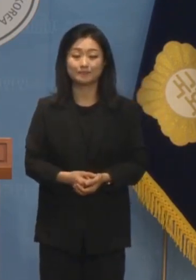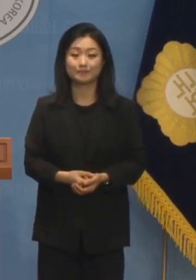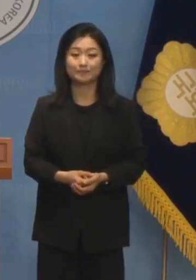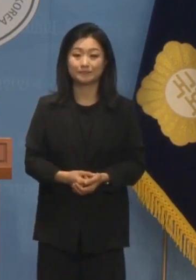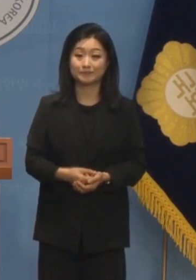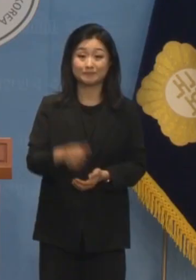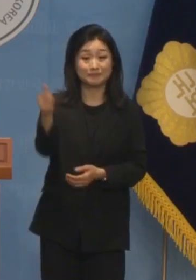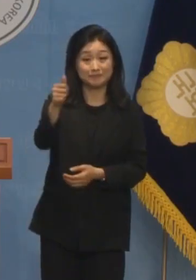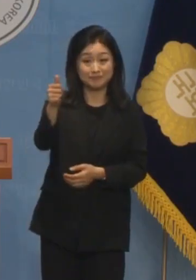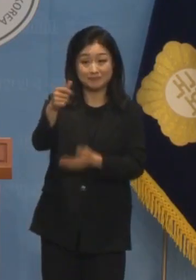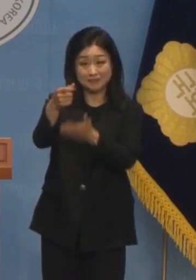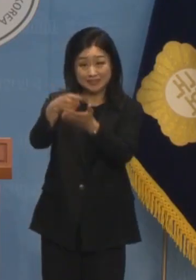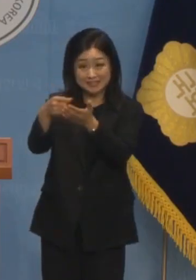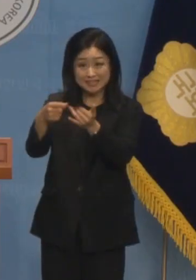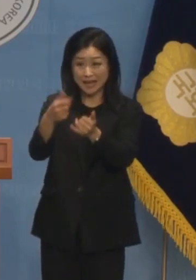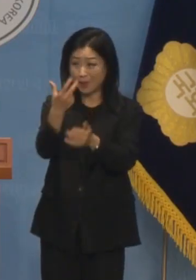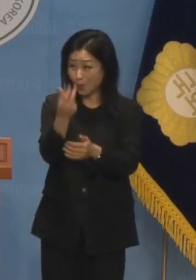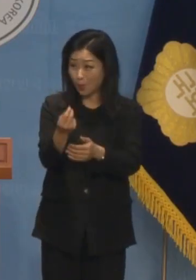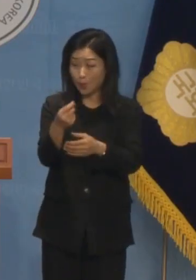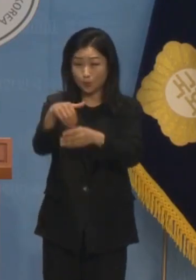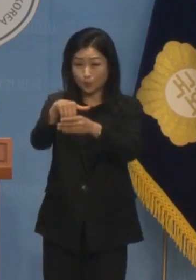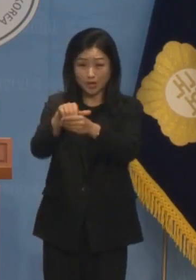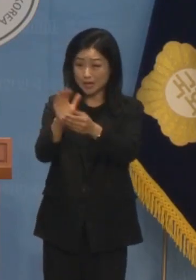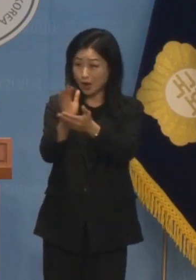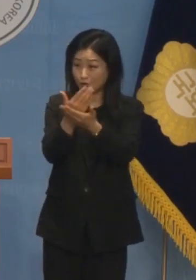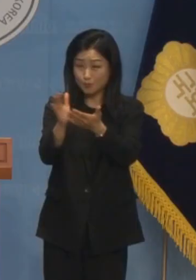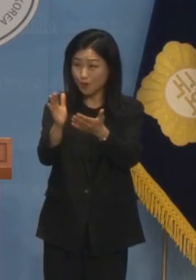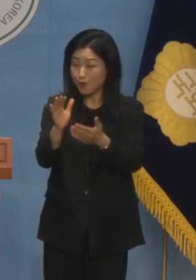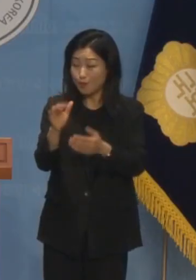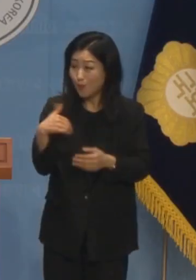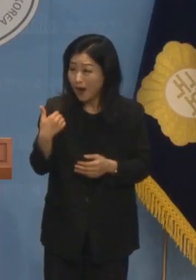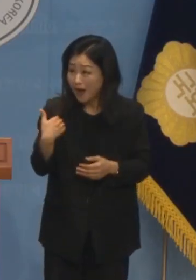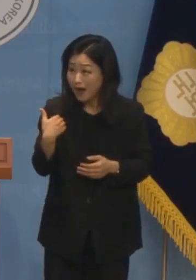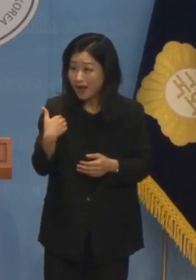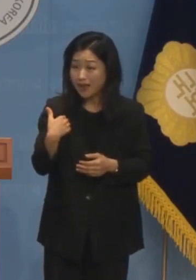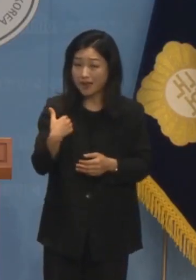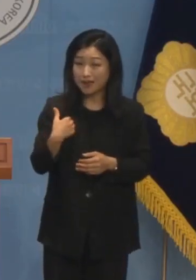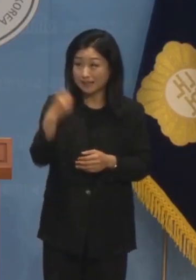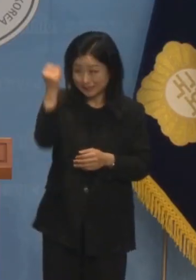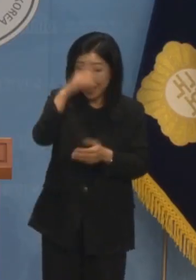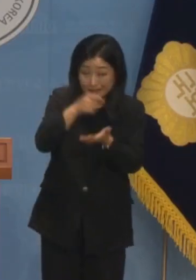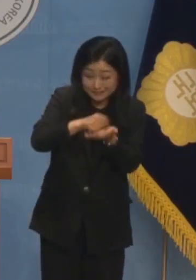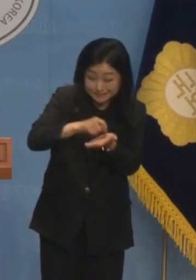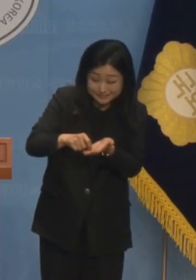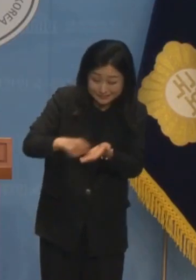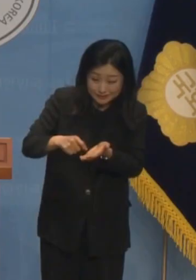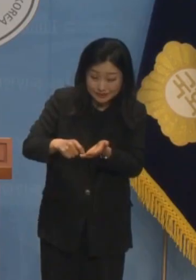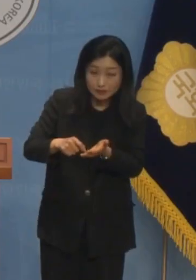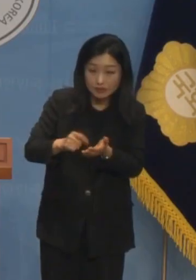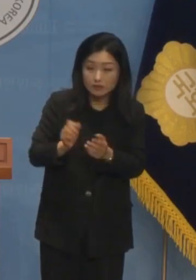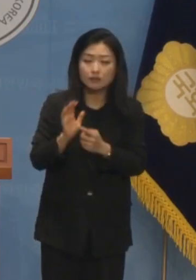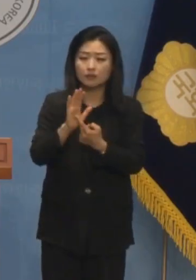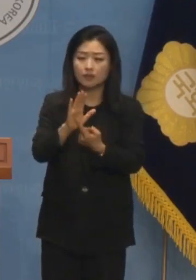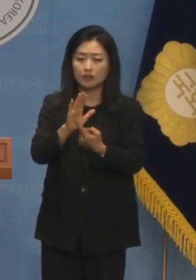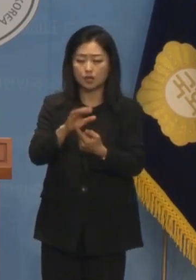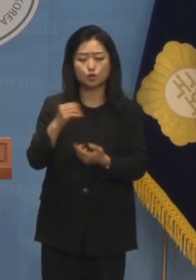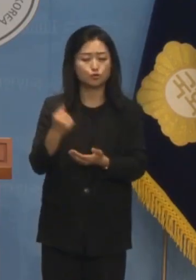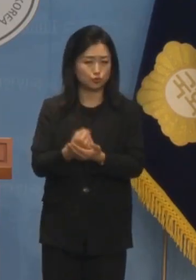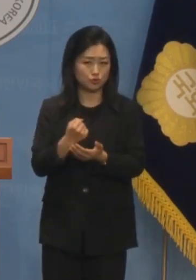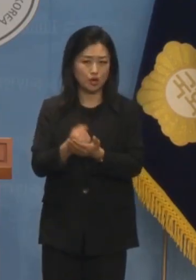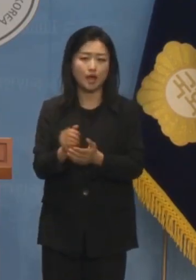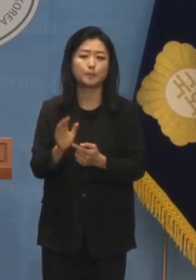박 기자의 기사가 똥인지 된장인지 구별도 하지 않고 무비판적으로 따라 쓴 여러 매체의 언론인들에게도 깊은